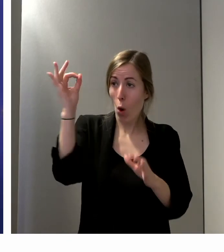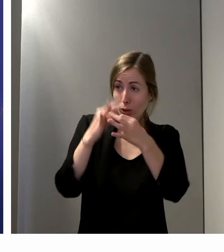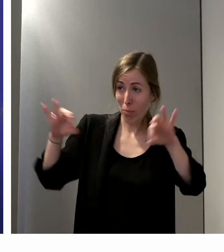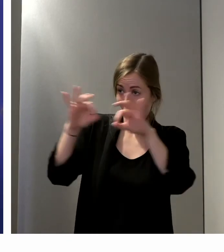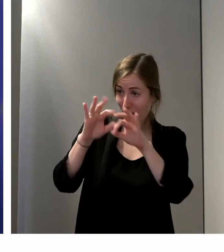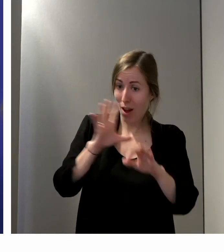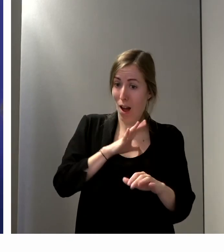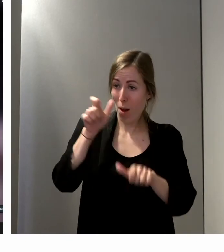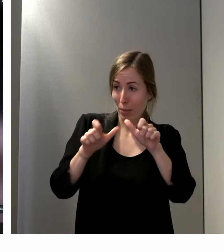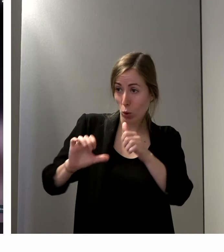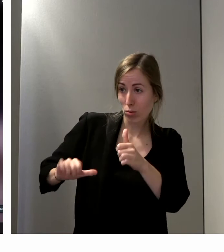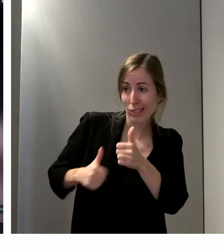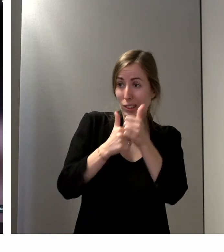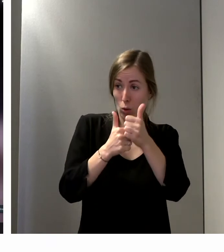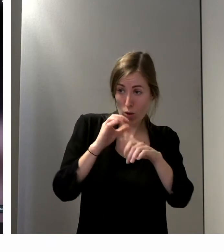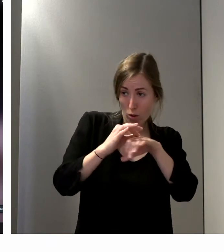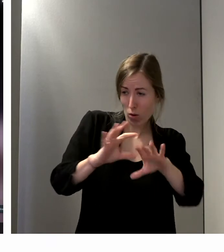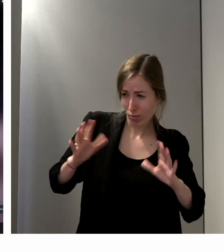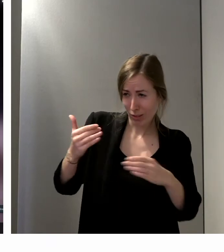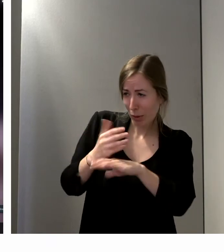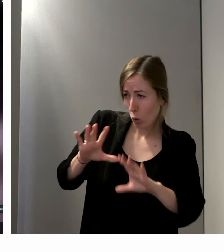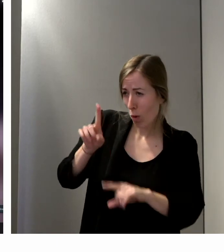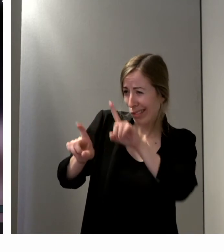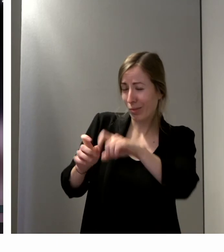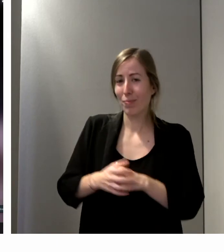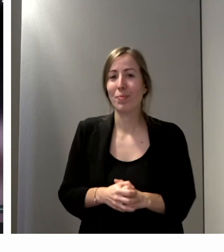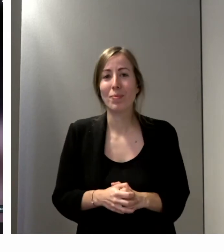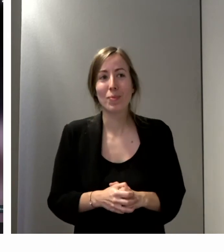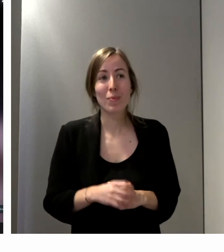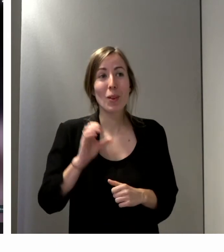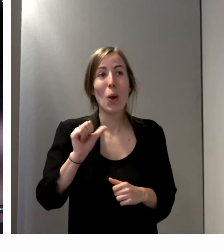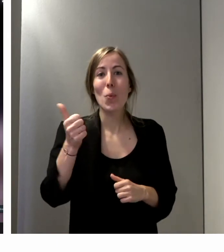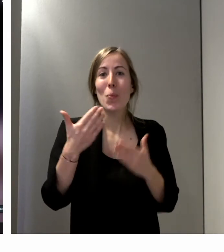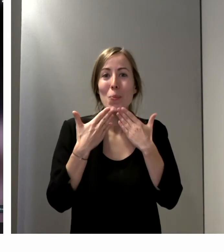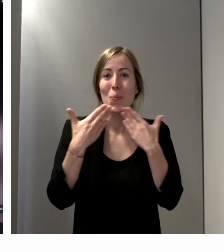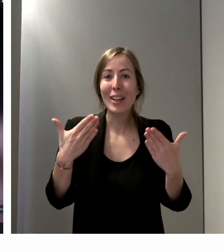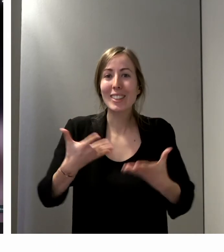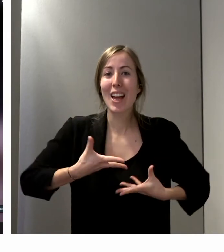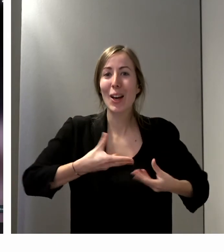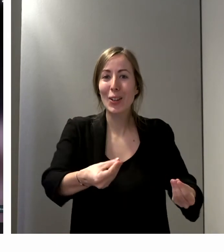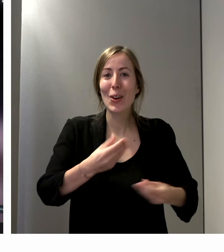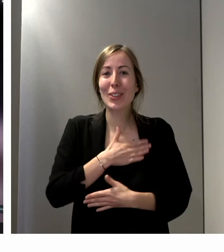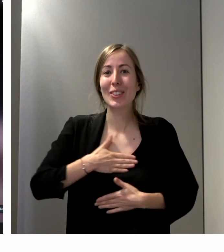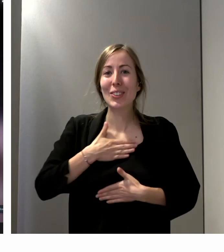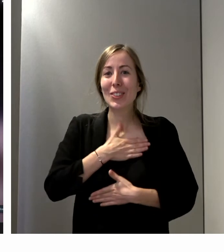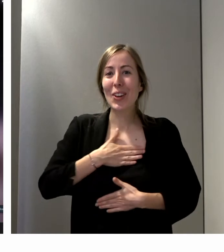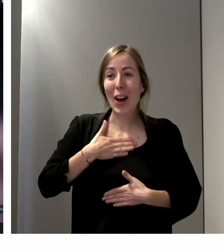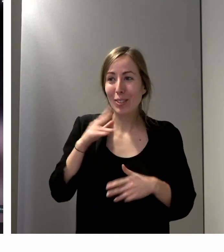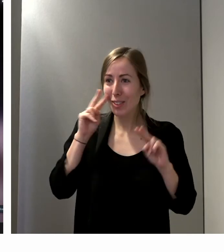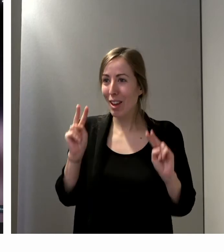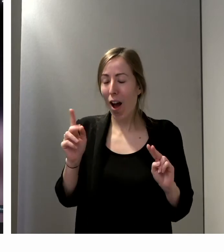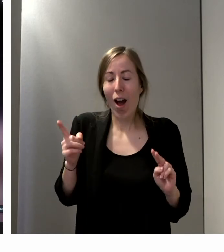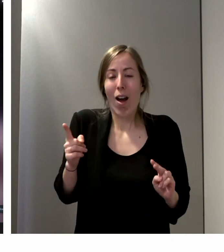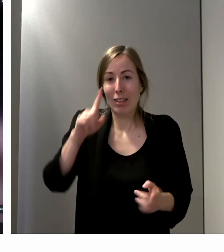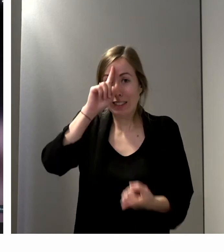pays ? Alors, oui, je vais vous en donner. D'abord, merci de m'accueillir et je suis ravie de voir que